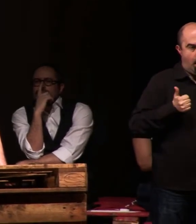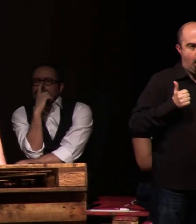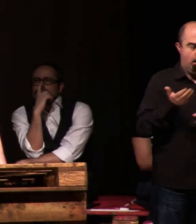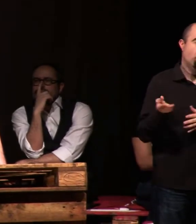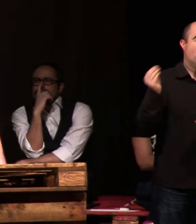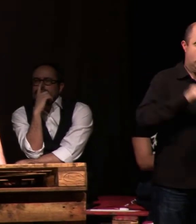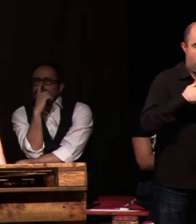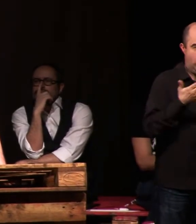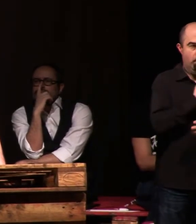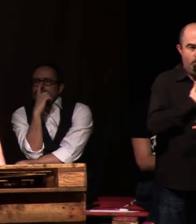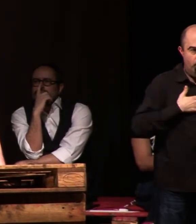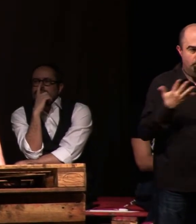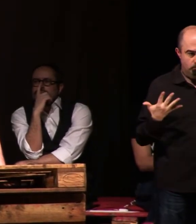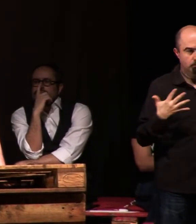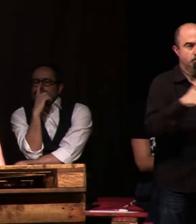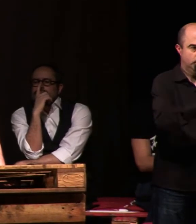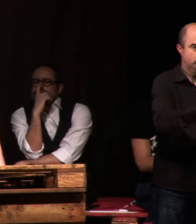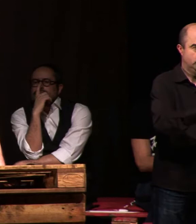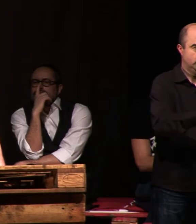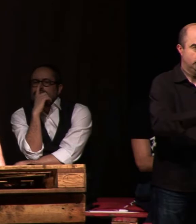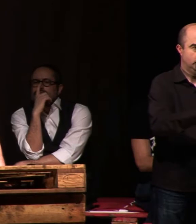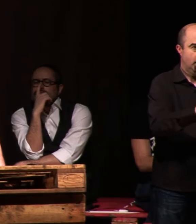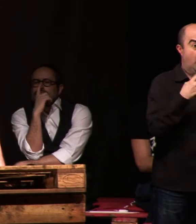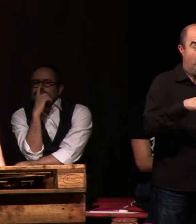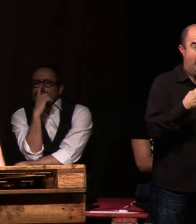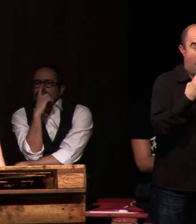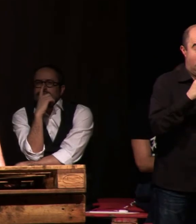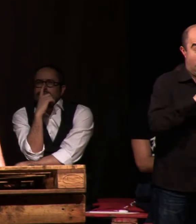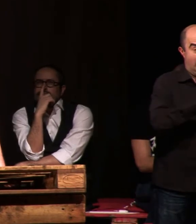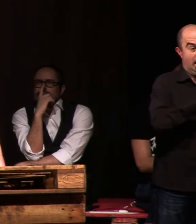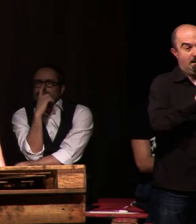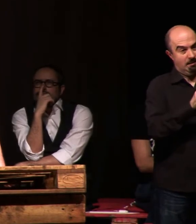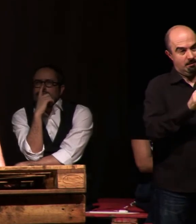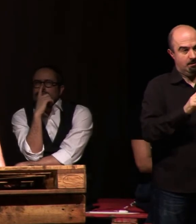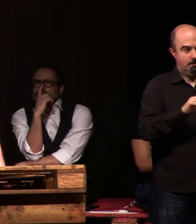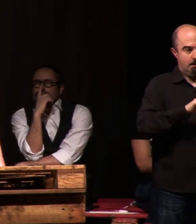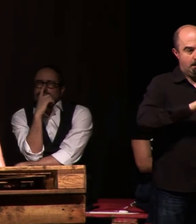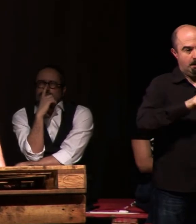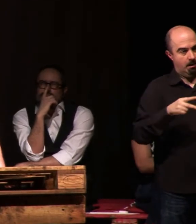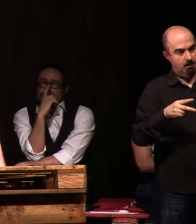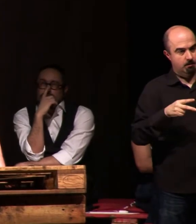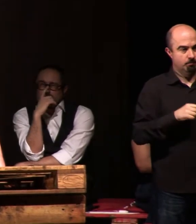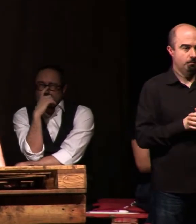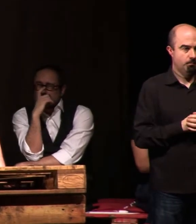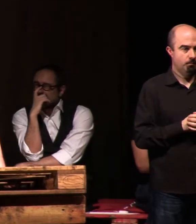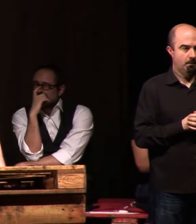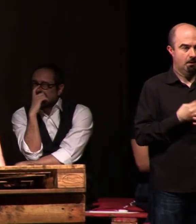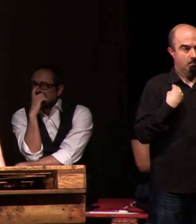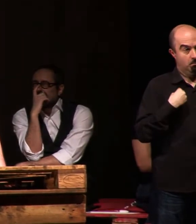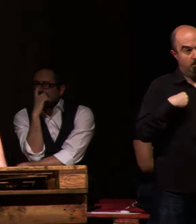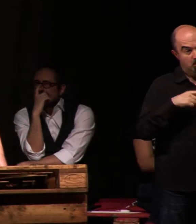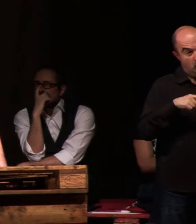aquest desig de confluència, de que cal traduir i cal traduir allò que hem